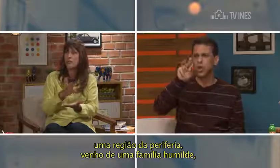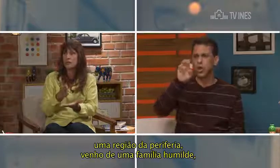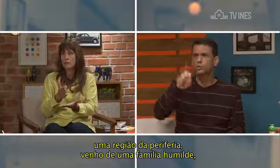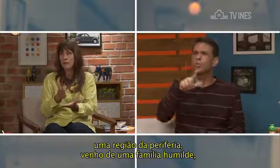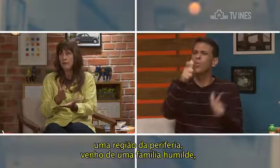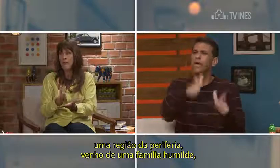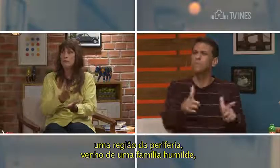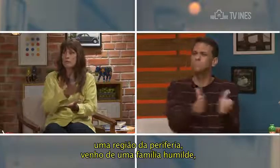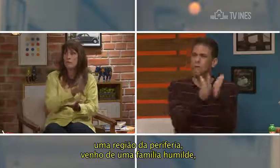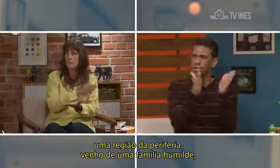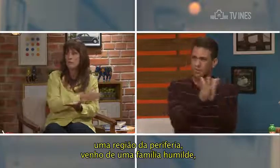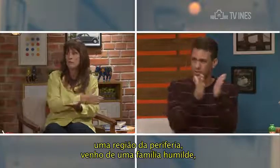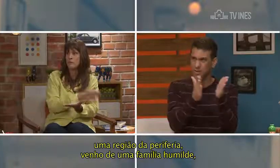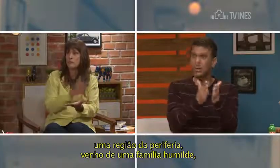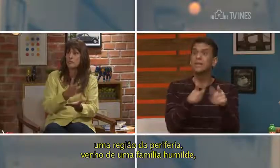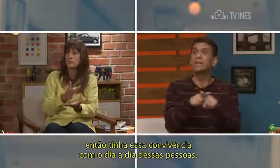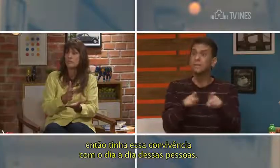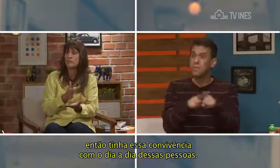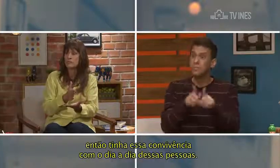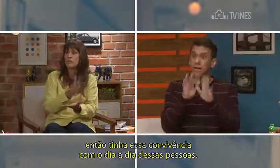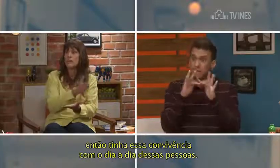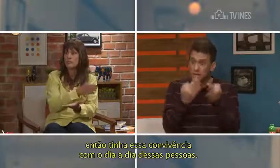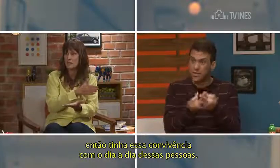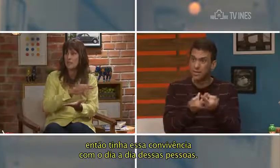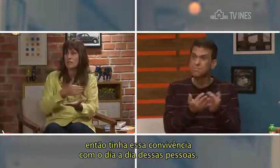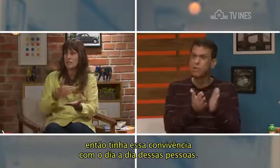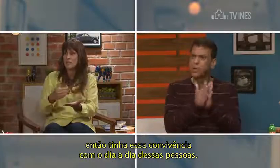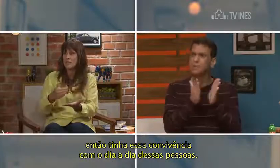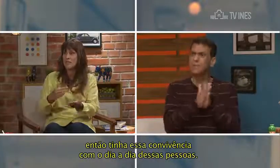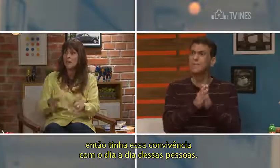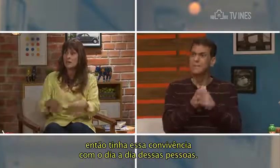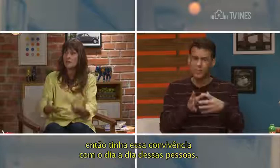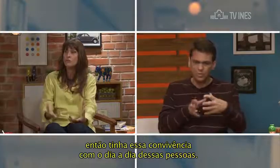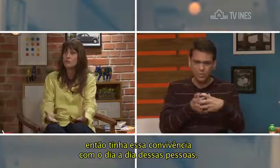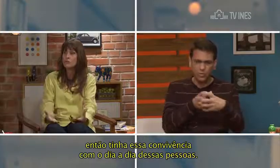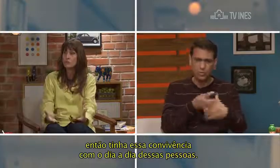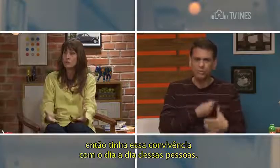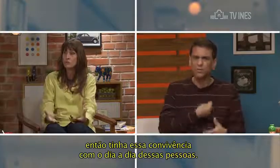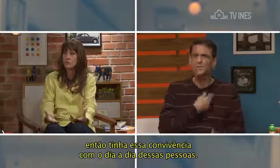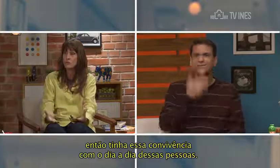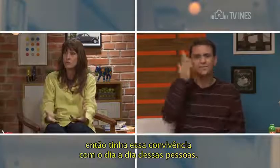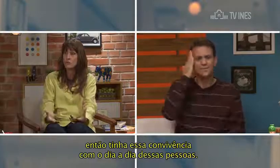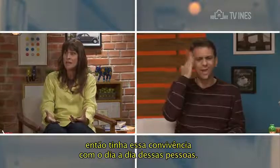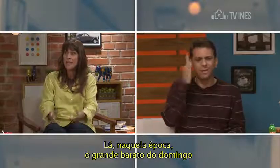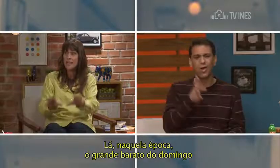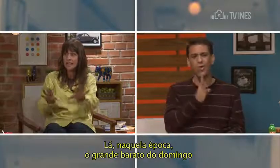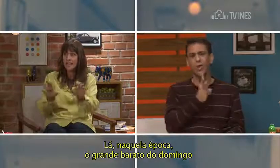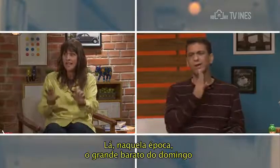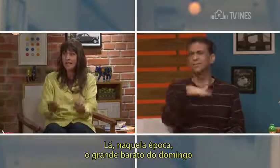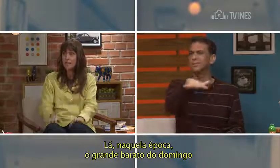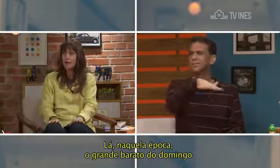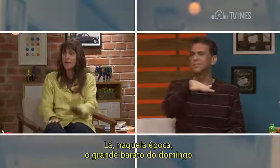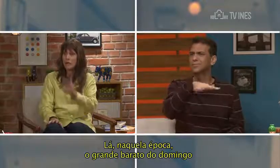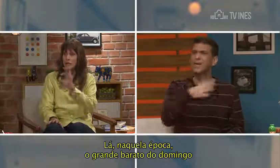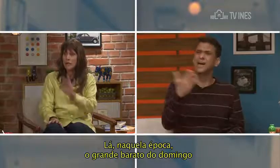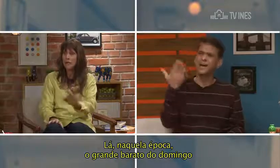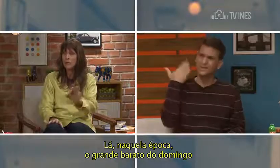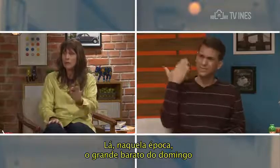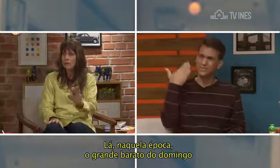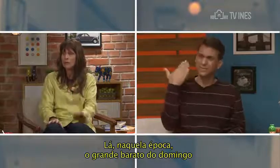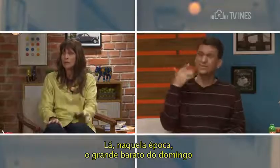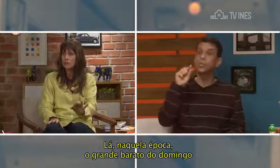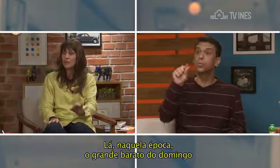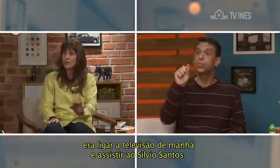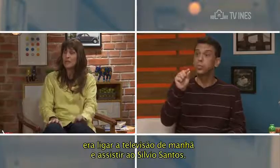periferia, venho de uma família humilde, então tinha essa convivência com o dia a dia dessas pessoas. E lá naquela época, o